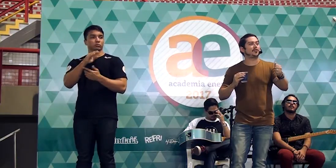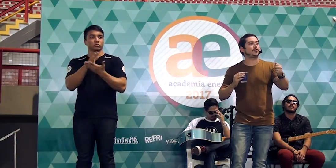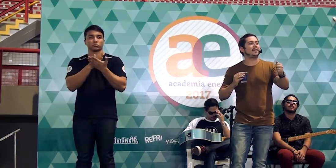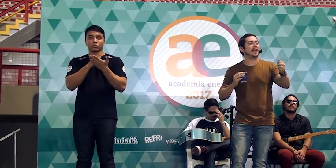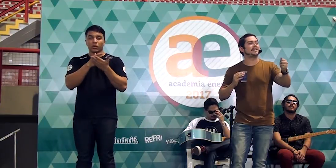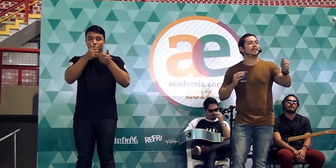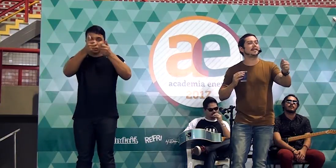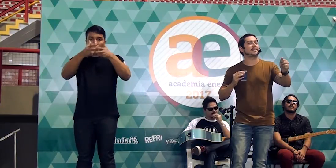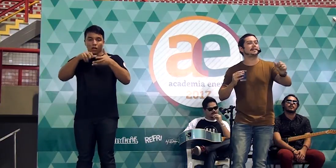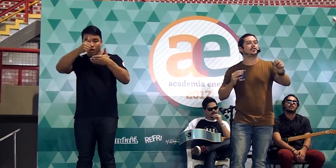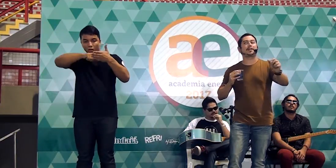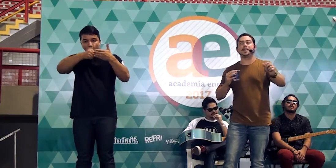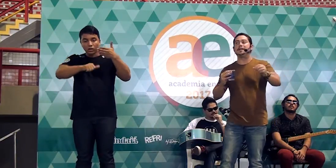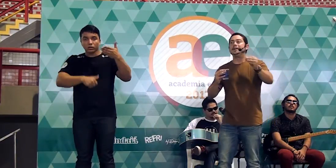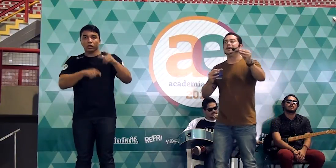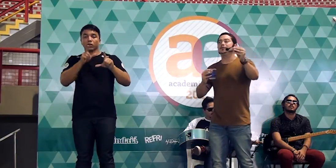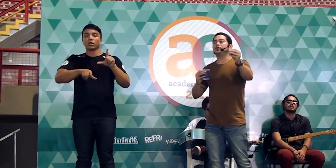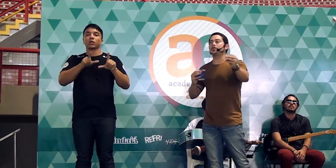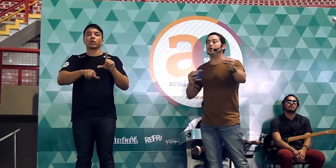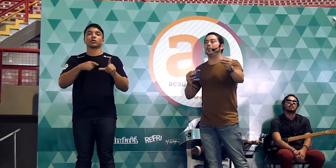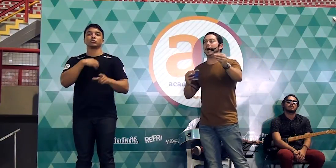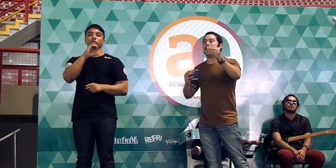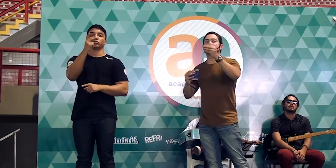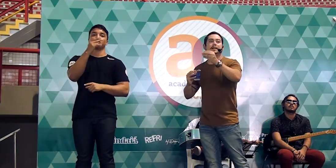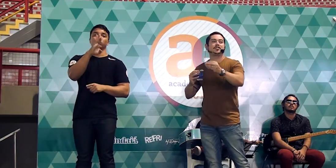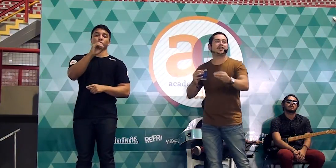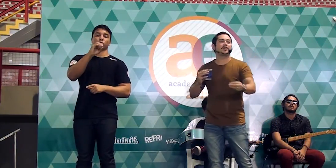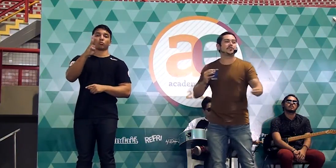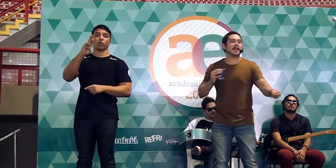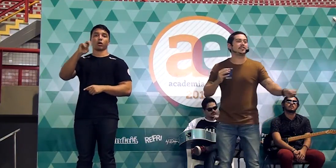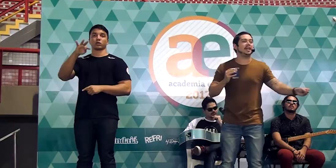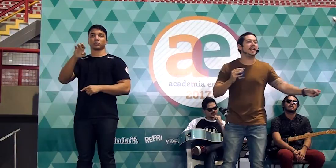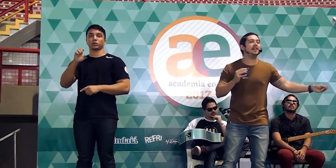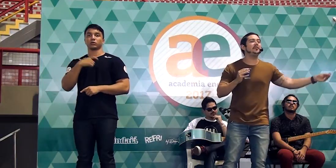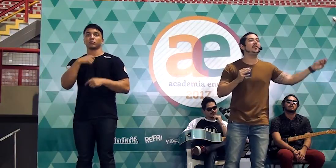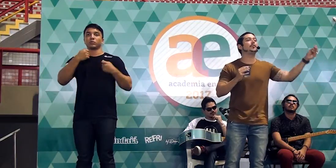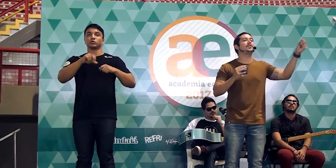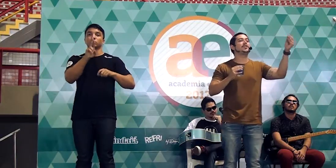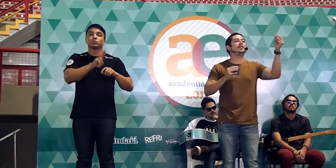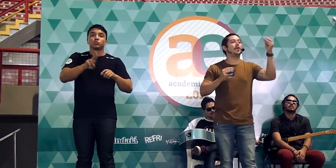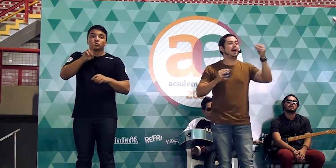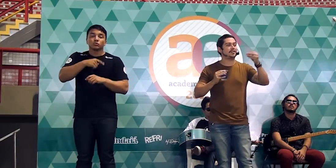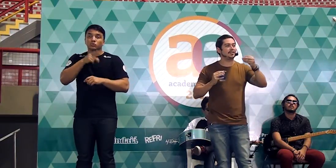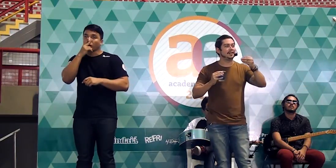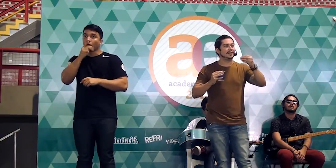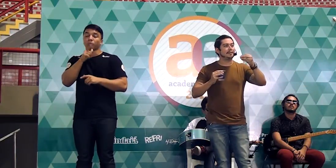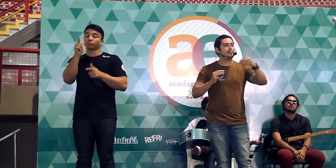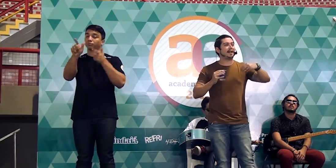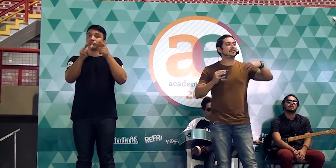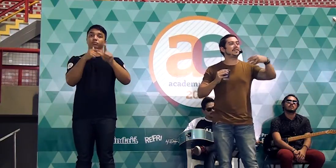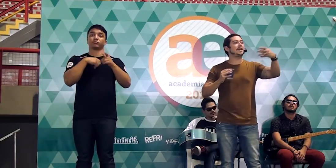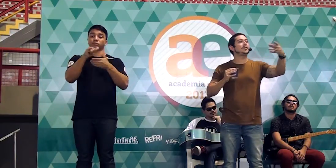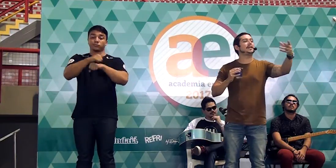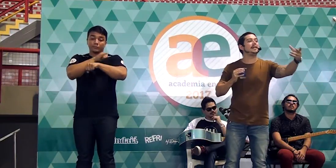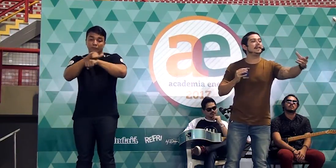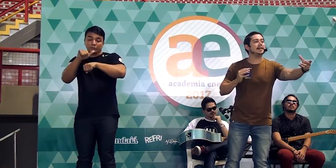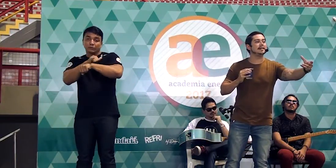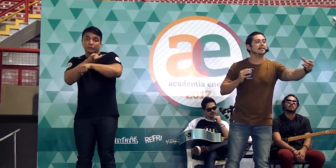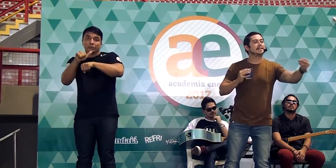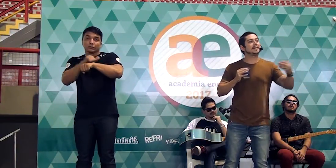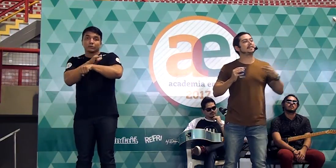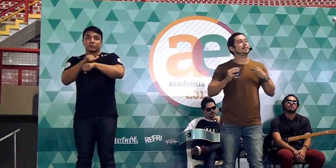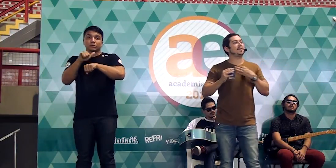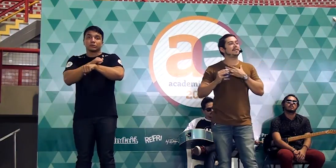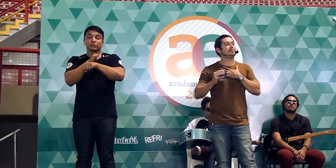já viram o professor analisando as letras de quem? Do Chico Buarque, que tinha que usar de N figuras de linguagem para dizer o que